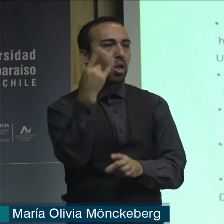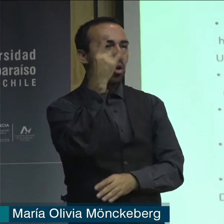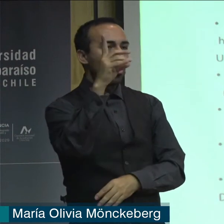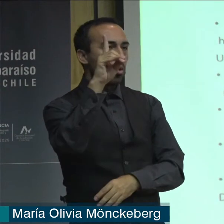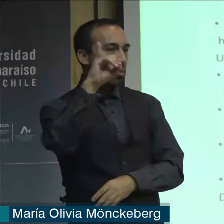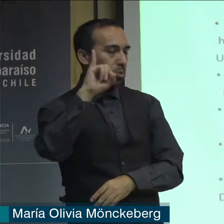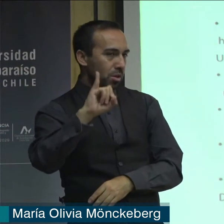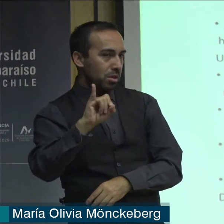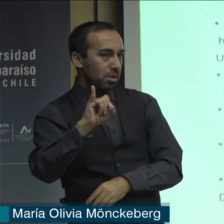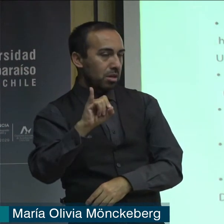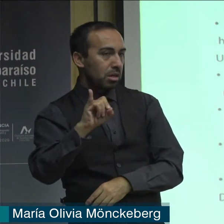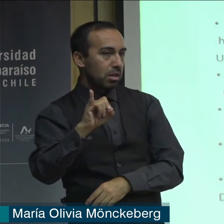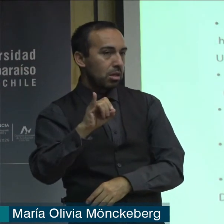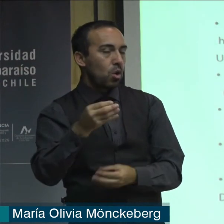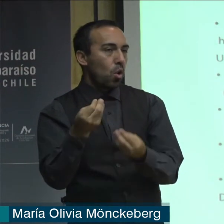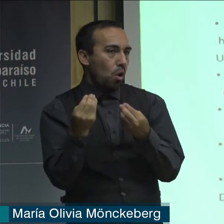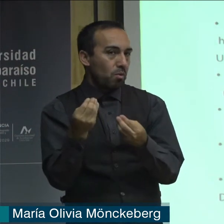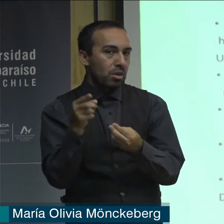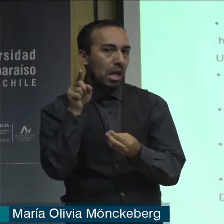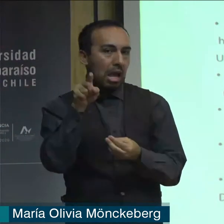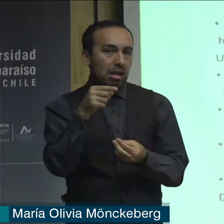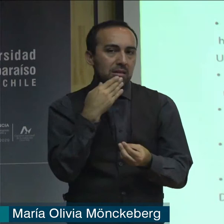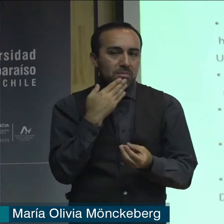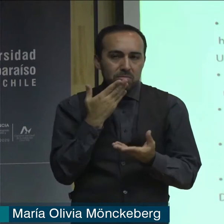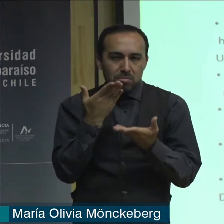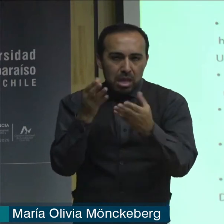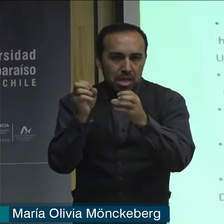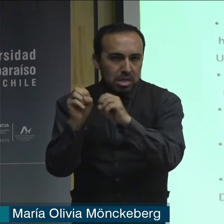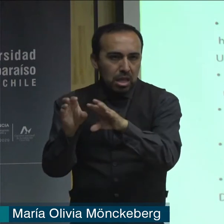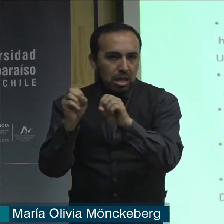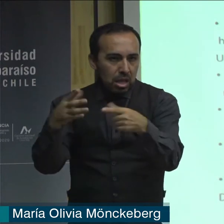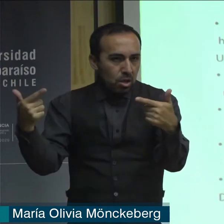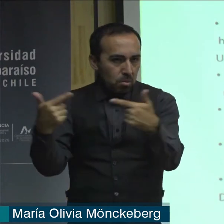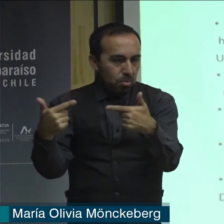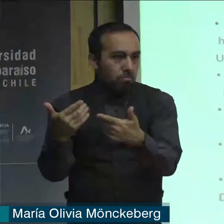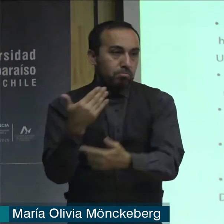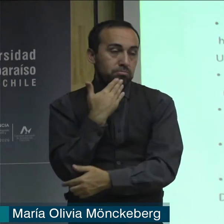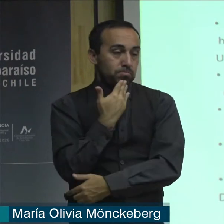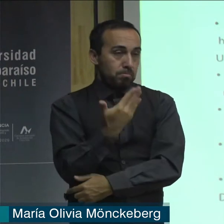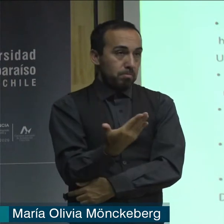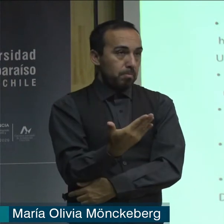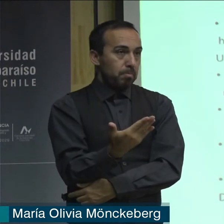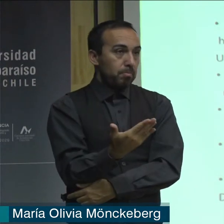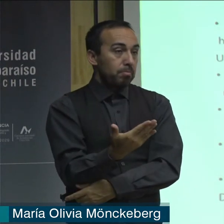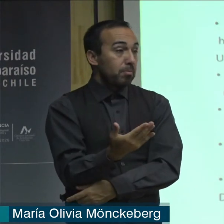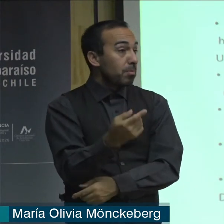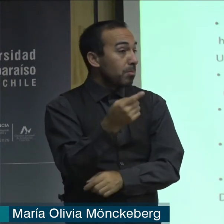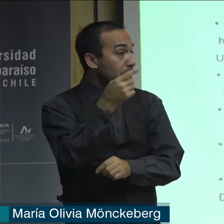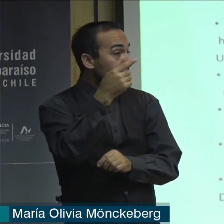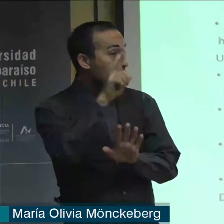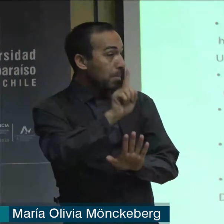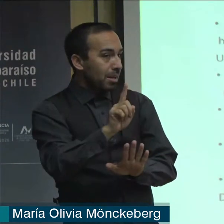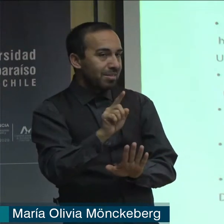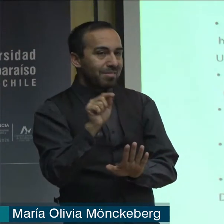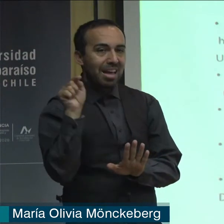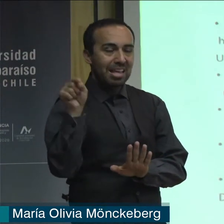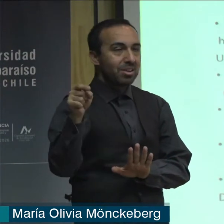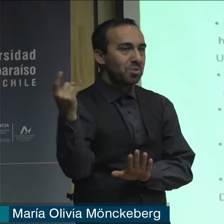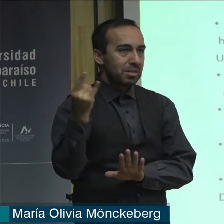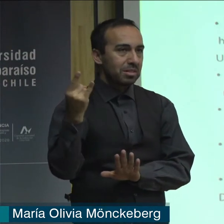desde ahí también hay la influencia política lo curioso es que ahí está vigi como presidente